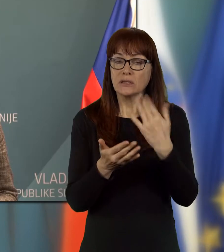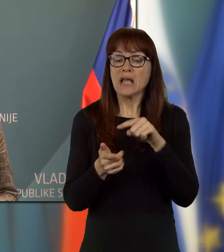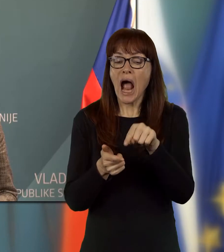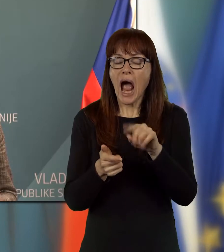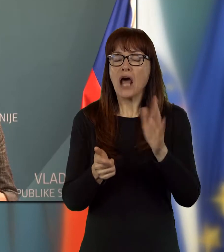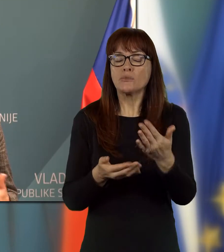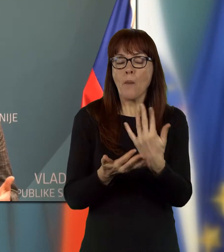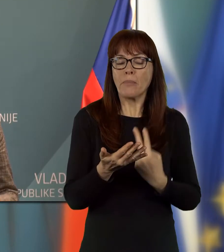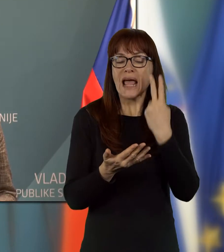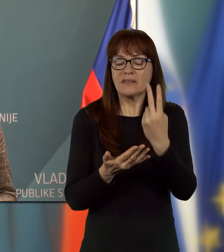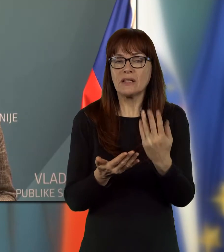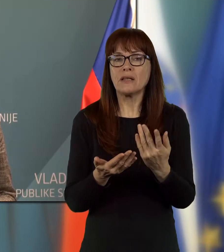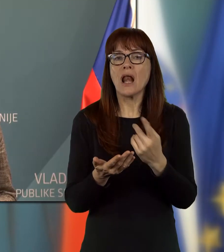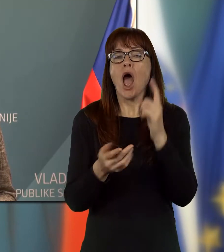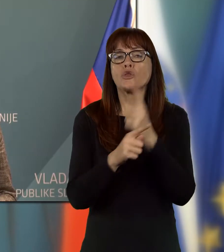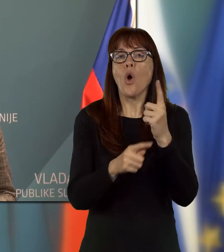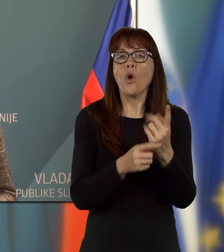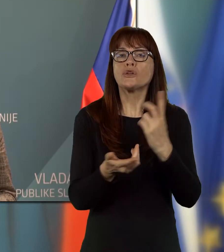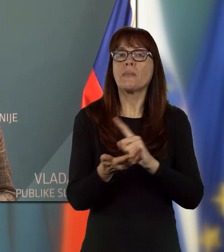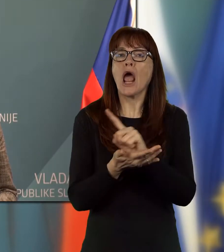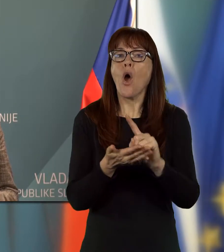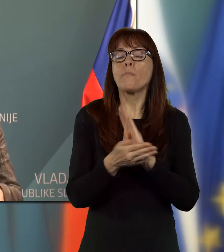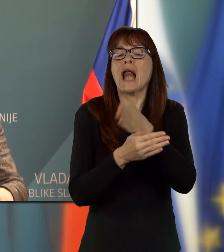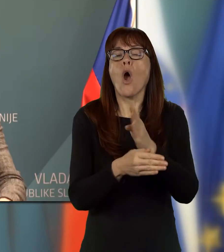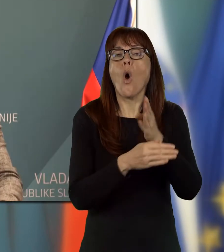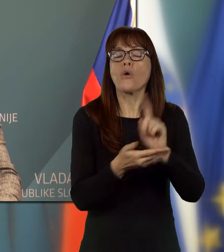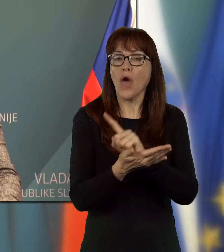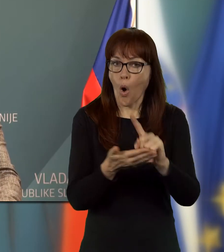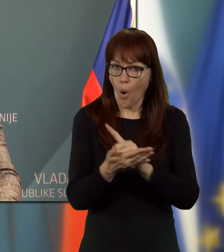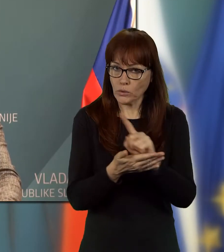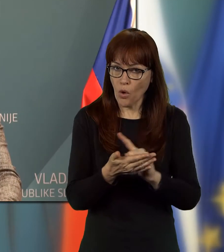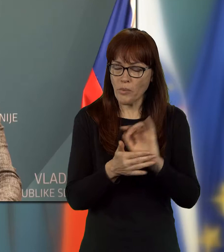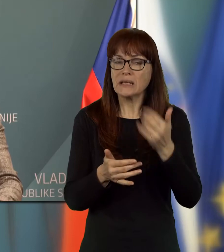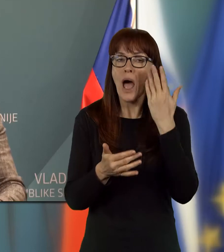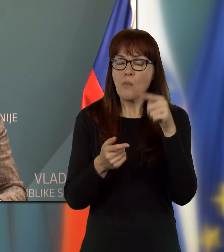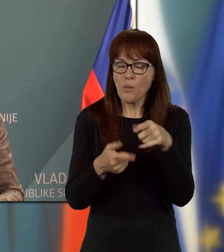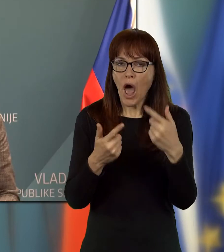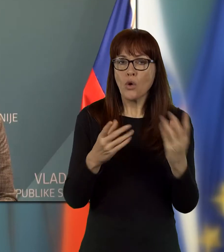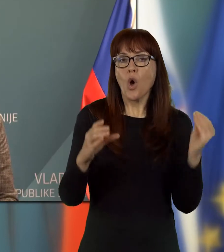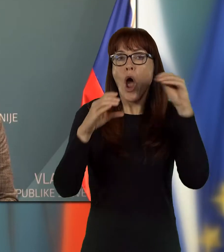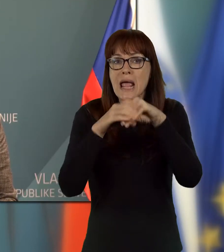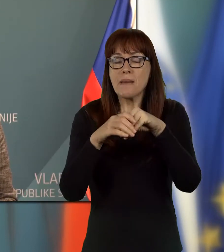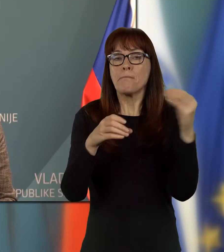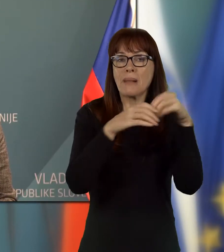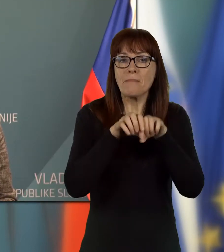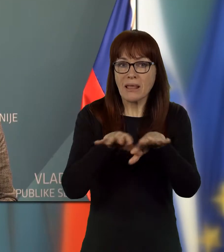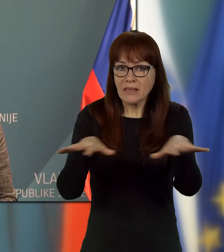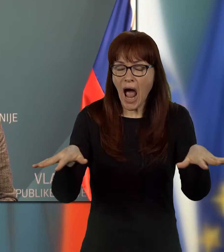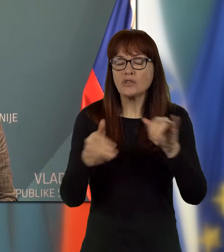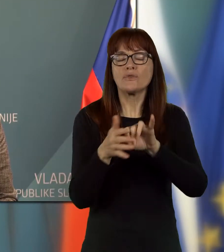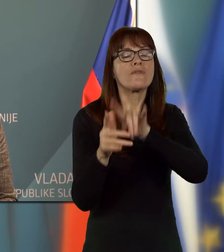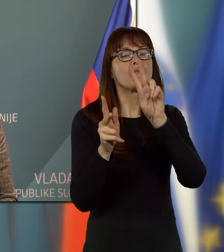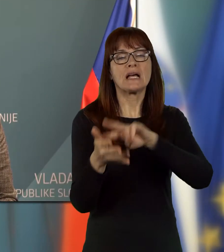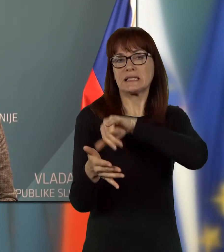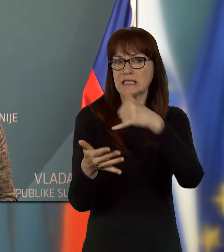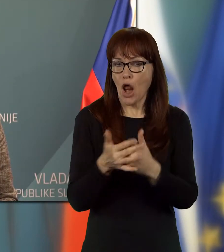smo predvideli določena prehodna obdobja, da bomo lahko to implementacijo tudi